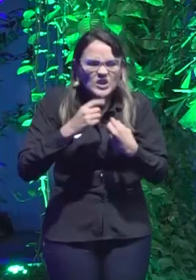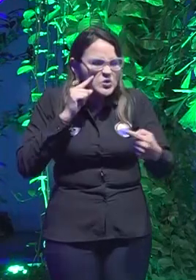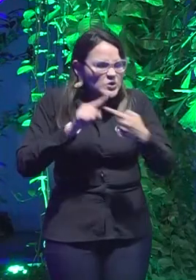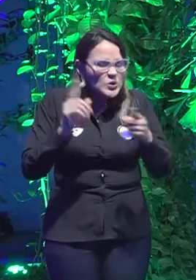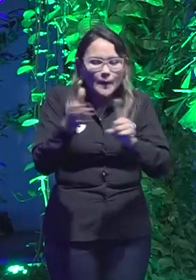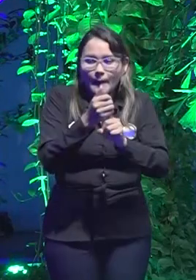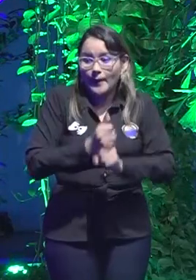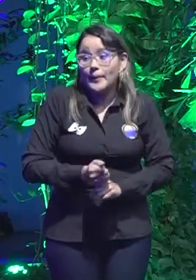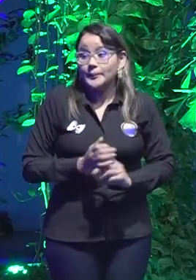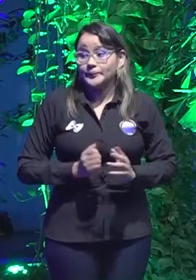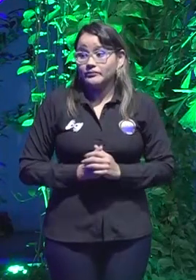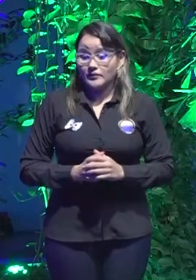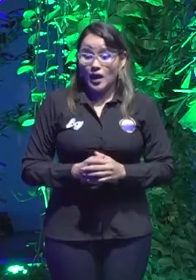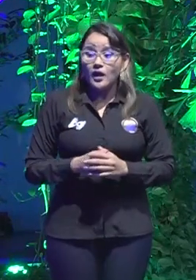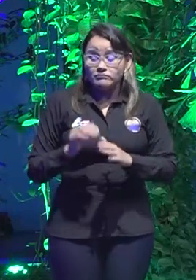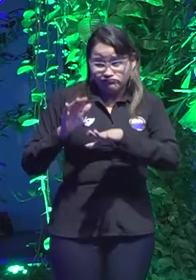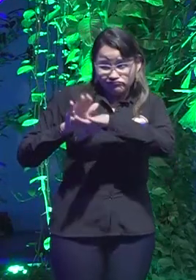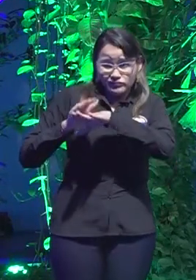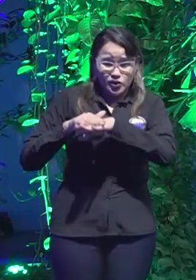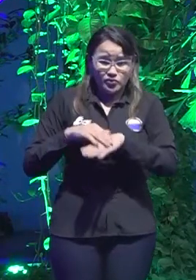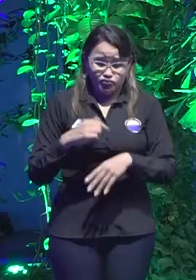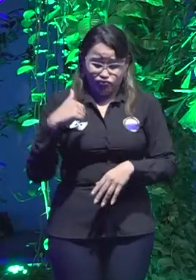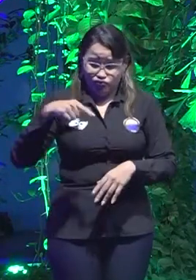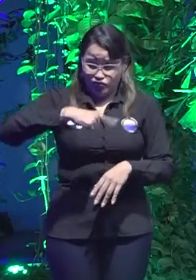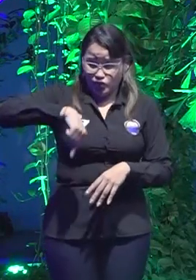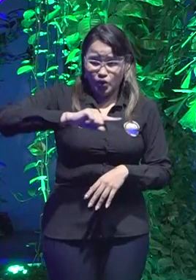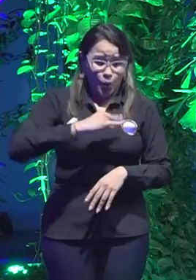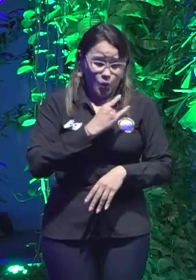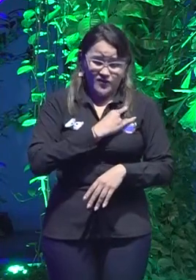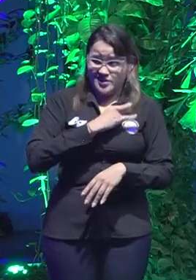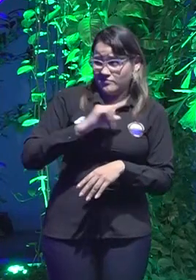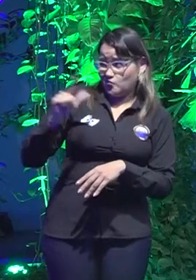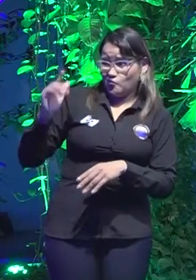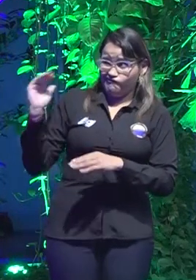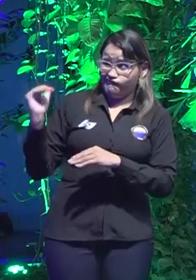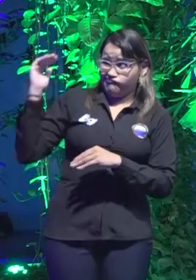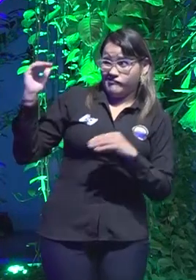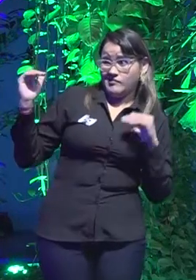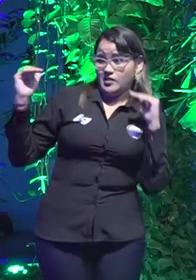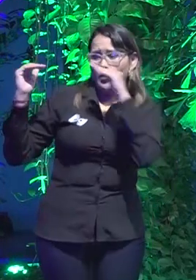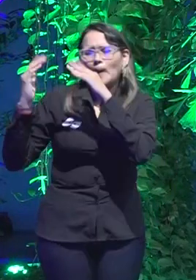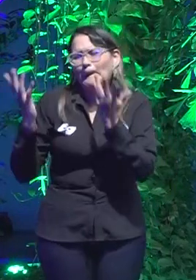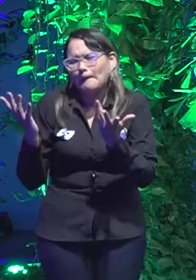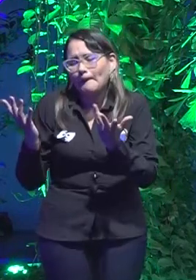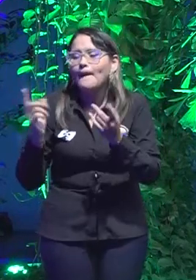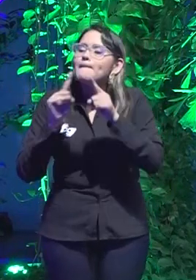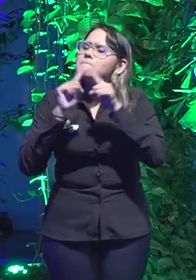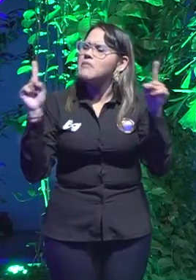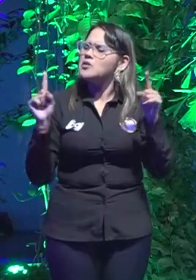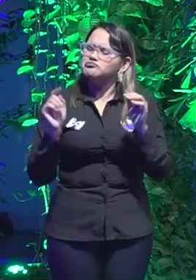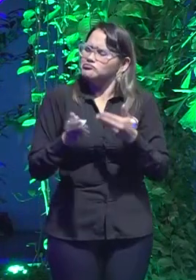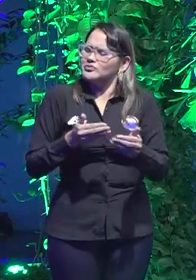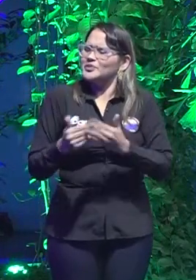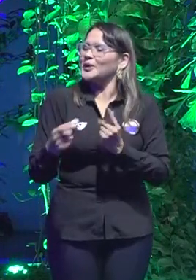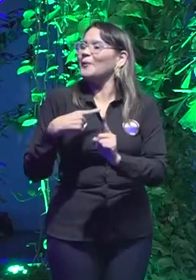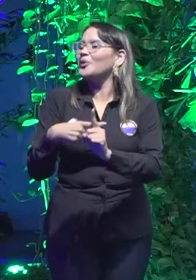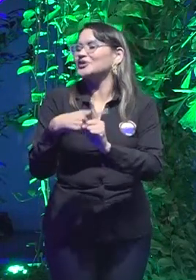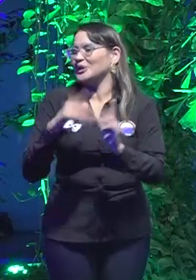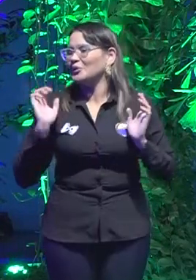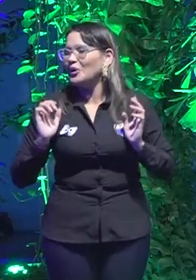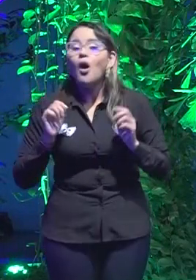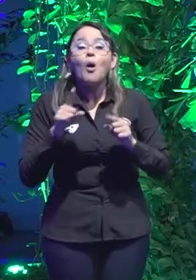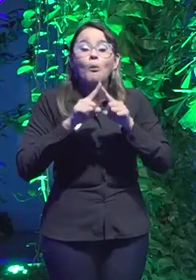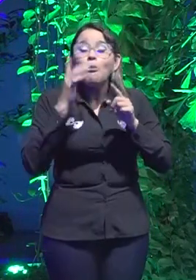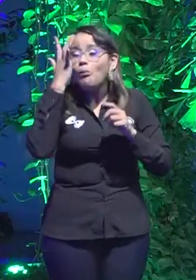universidades y nunca lo seremos y lo aceptamos, pero no pasa nada, porque en términos del contexto y del territorio tiene mucho valor lo que